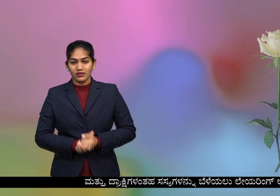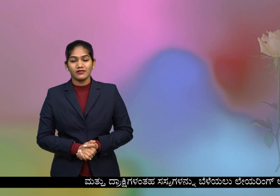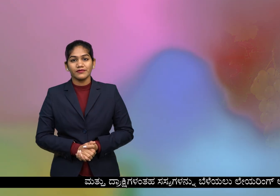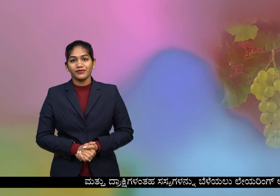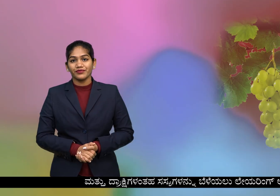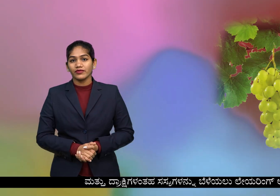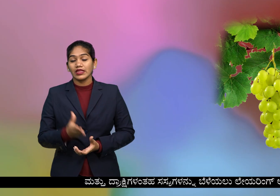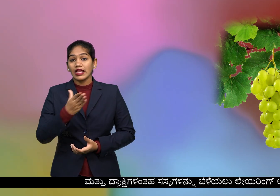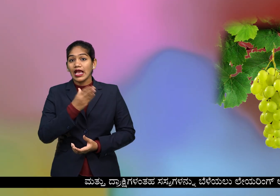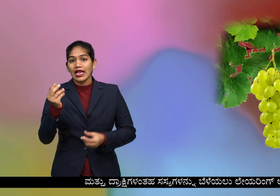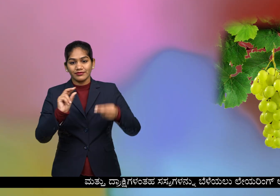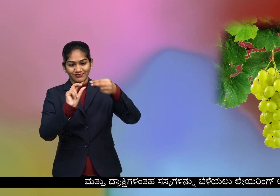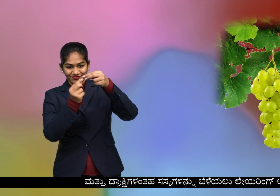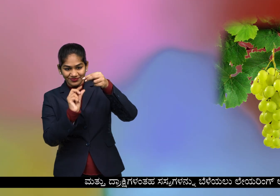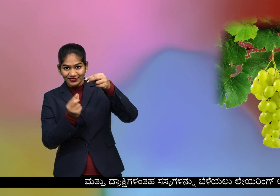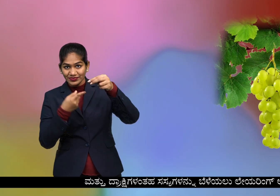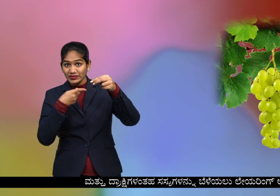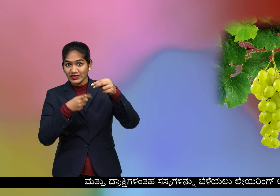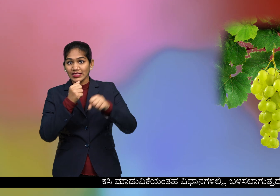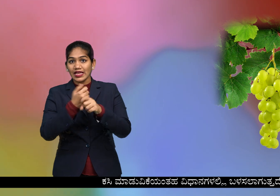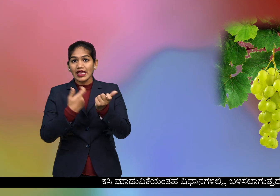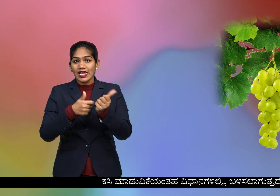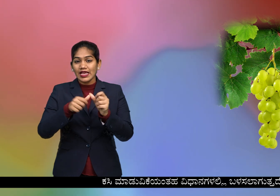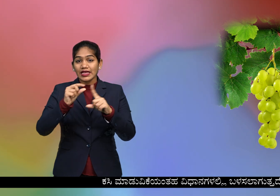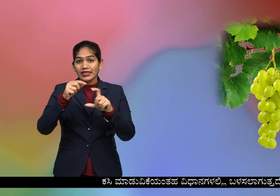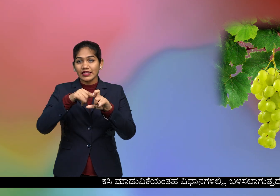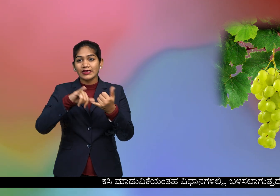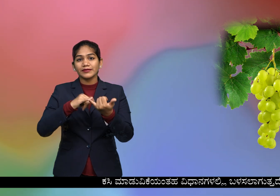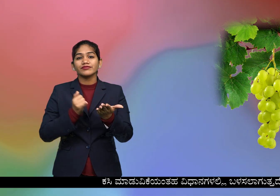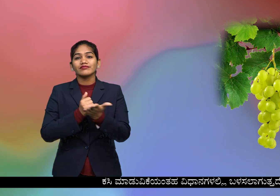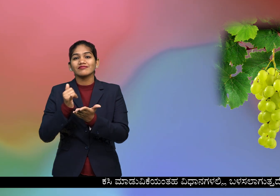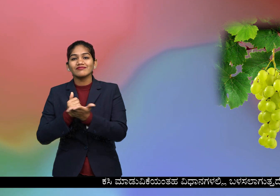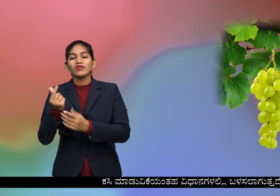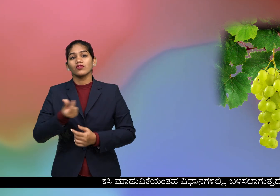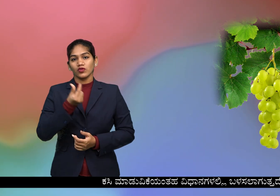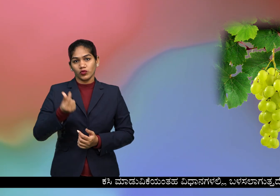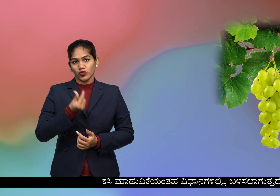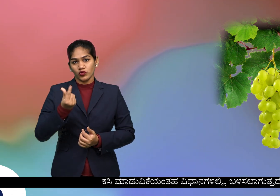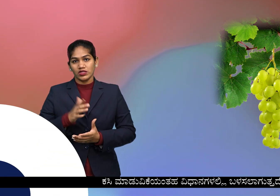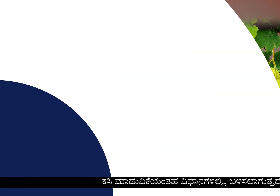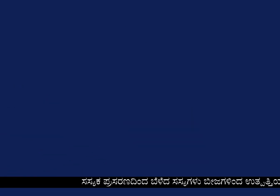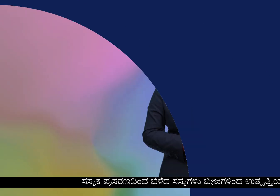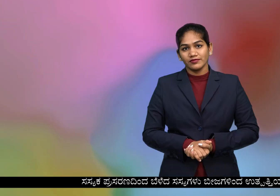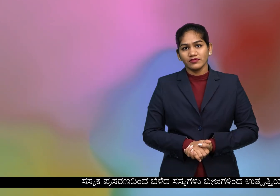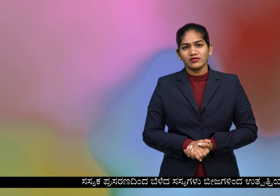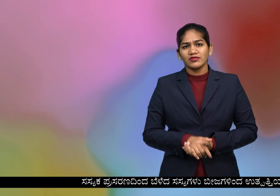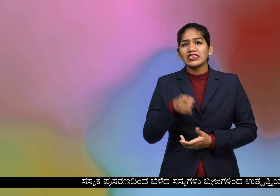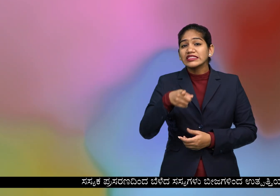ಮತ್ತು ದ್ರಾಕ್ಷಿಗಳಂತಹ ಸಸ್ಯಗಳನ್ನ ಬೆಳೆಯಲು ಲೇರಿಂಗ್ ಅಥವಾ ಕಸಿ ಮಾಡುವಿಕೆಯಂತಹ ವಿಧಾನಗಳಲ್ಲಿ ಬಳಸಲಾಗುತ್ತೆ. ಸಸ್ಯಕ ಪ್ರಸರಣದಿಂದ